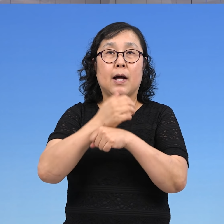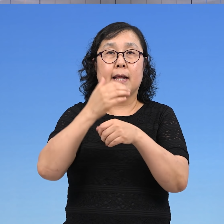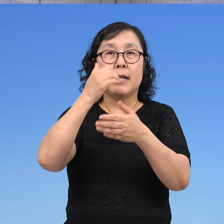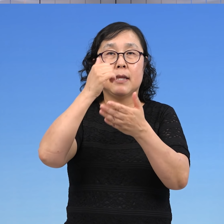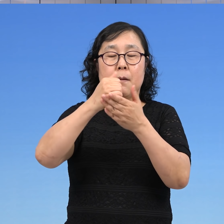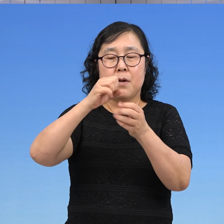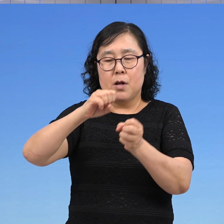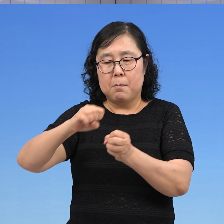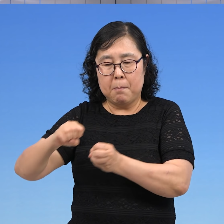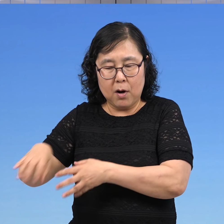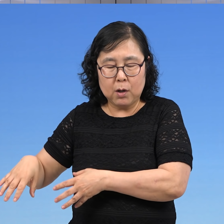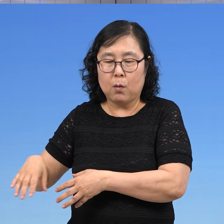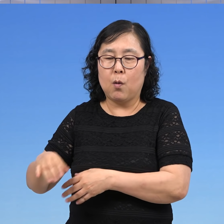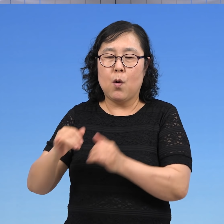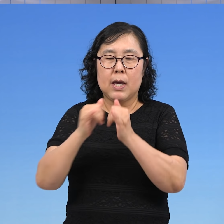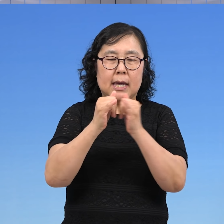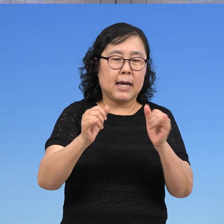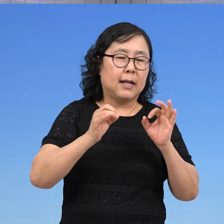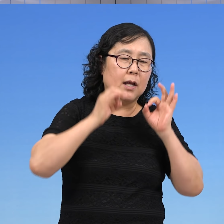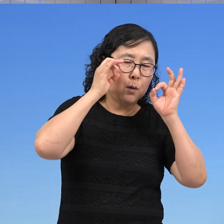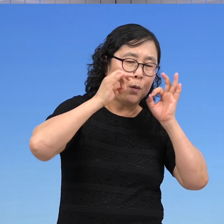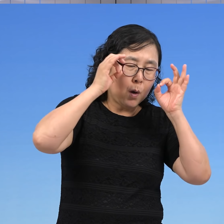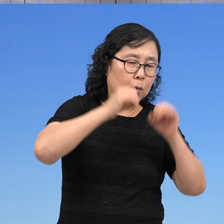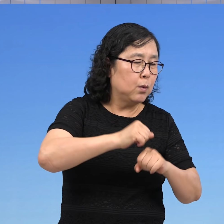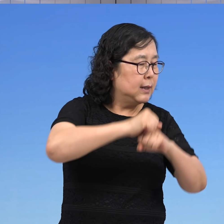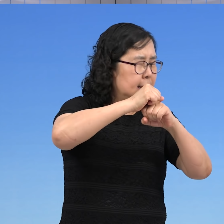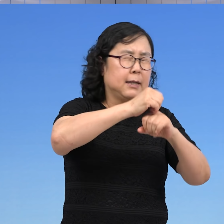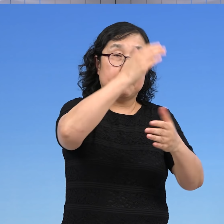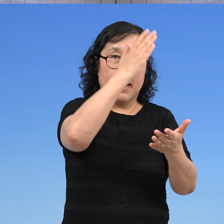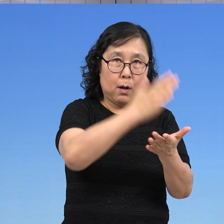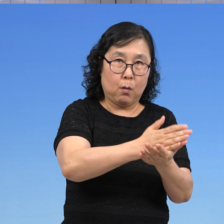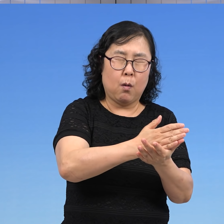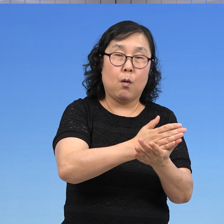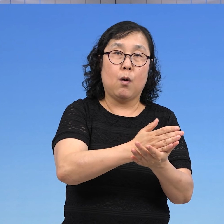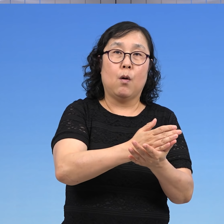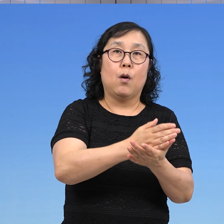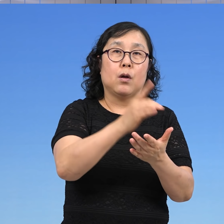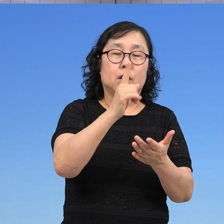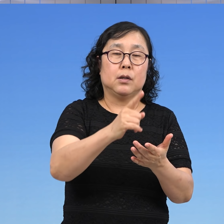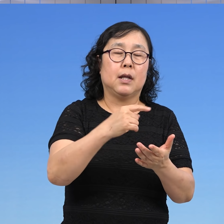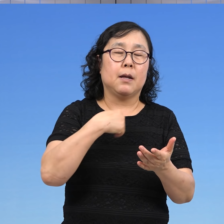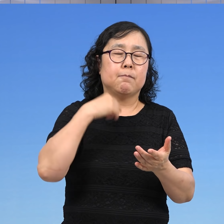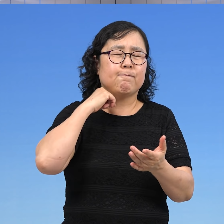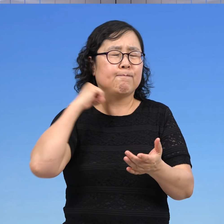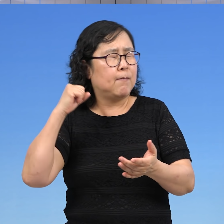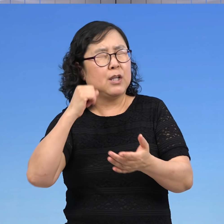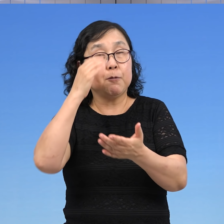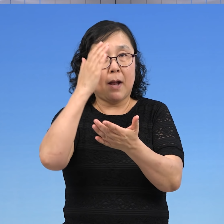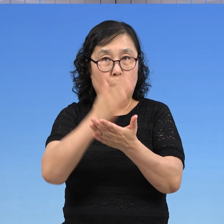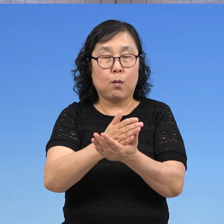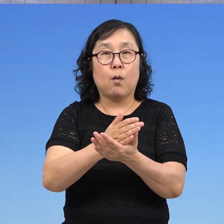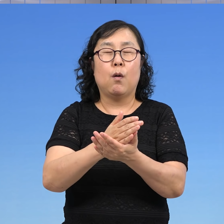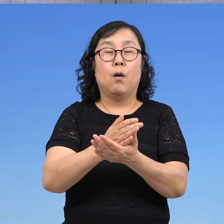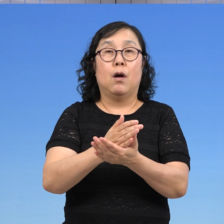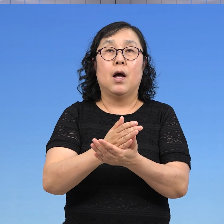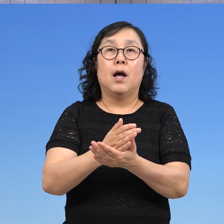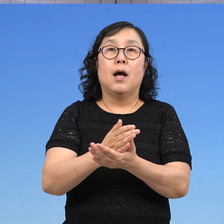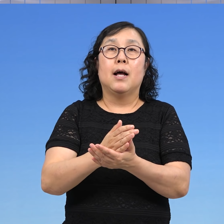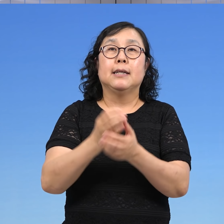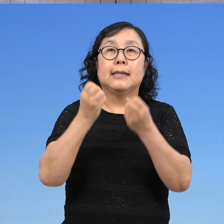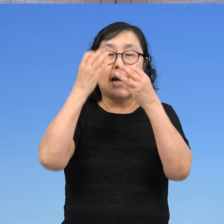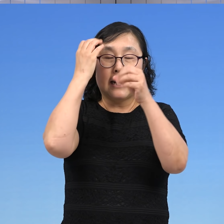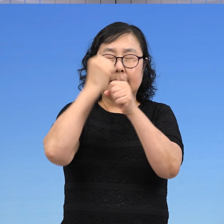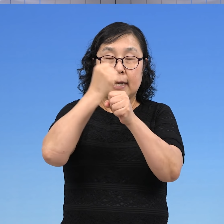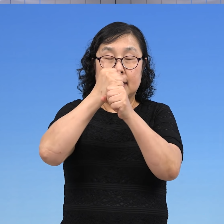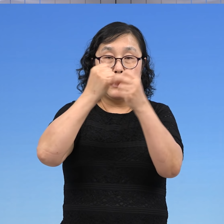하나님을 배제하고 바벨 탑을 쌓았고 자는 이 시대의 절대로 그게 흔들려 끌려 가지 아니하고 창세기 12장에